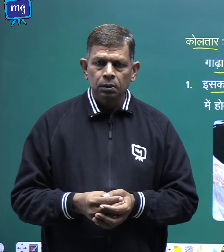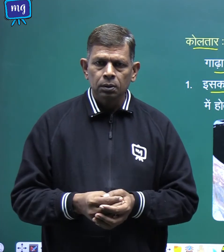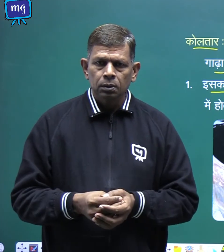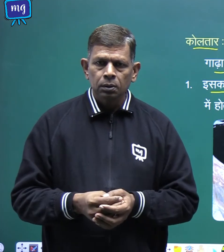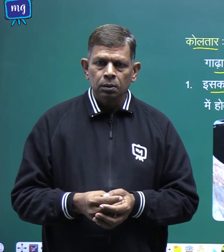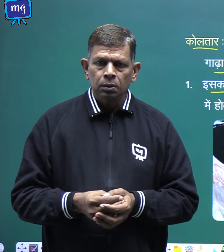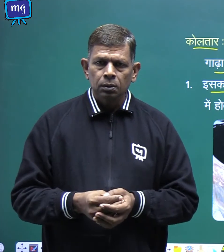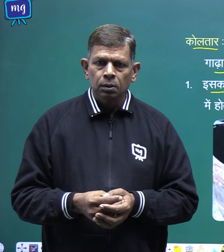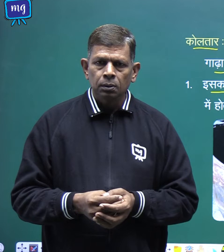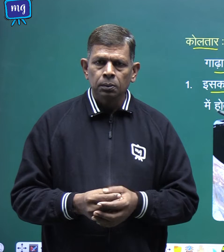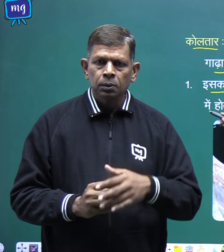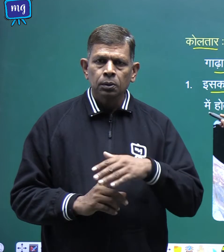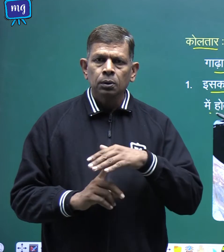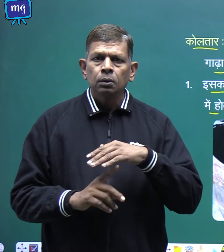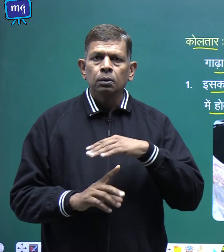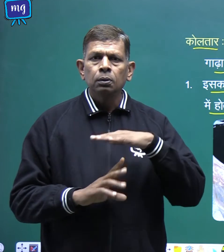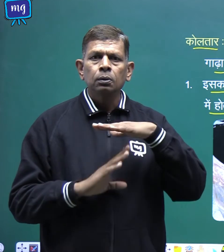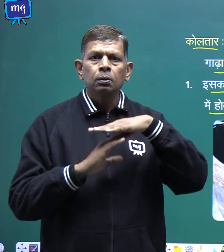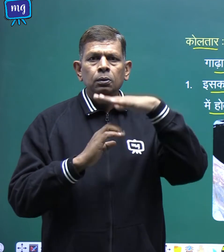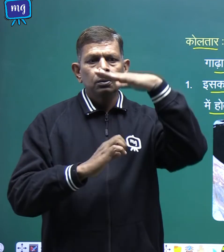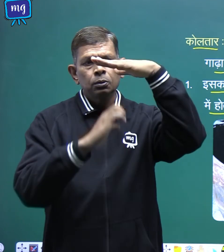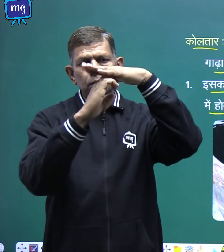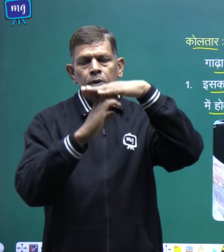छत निर्माण में होता है।